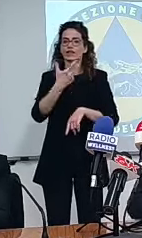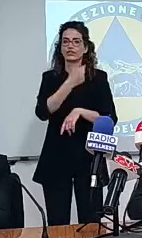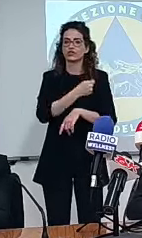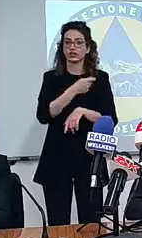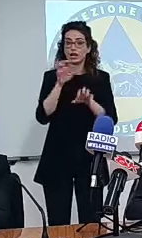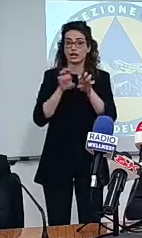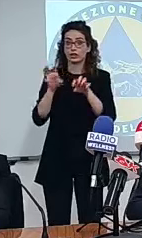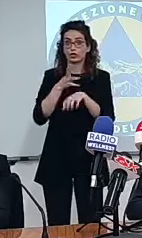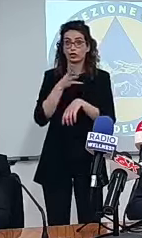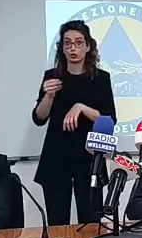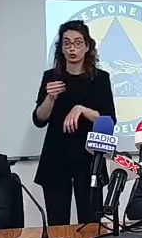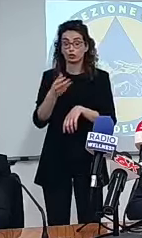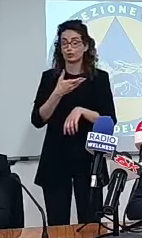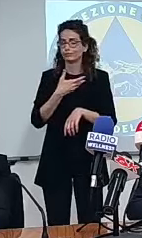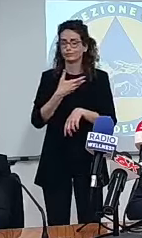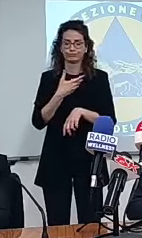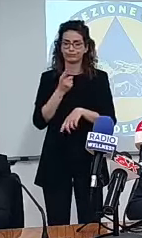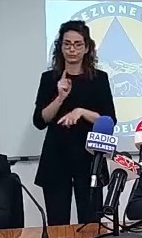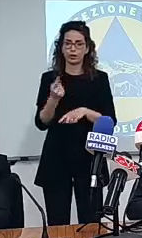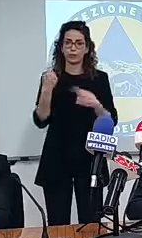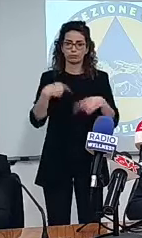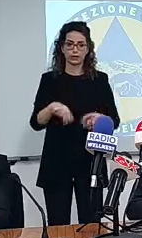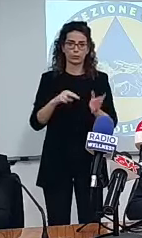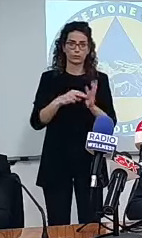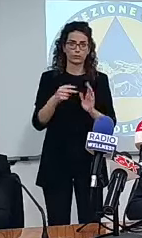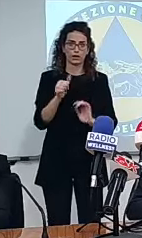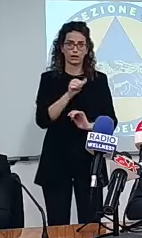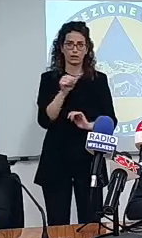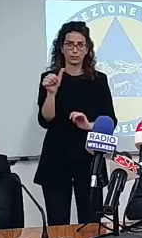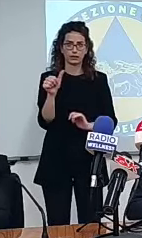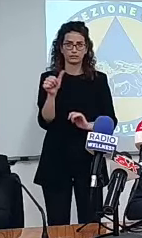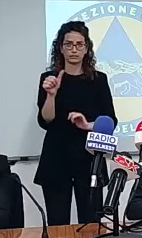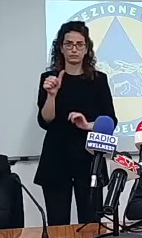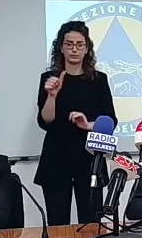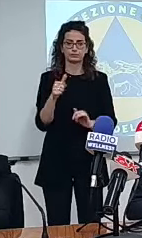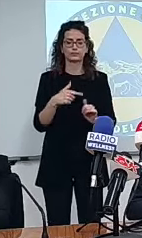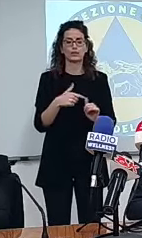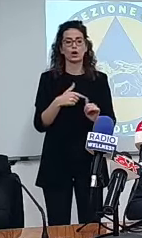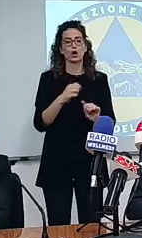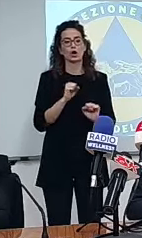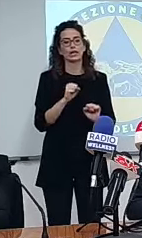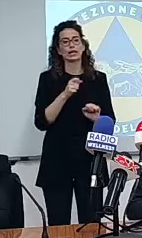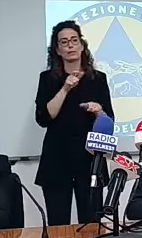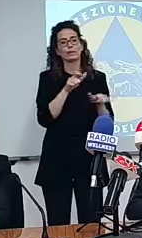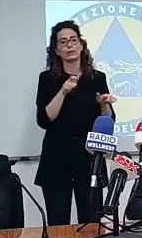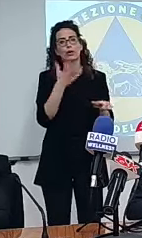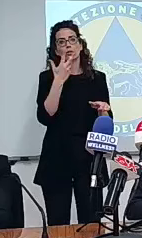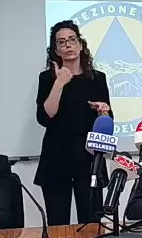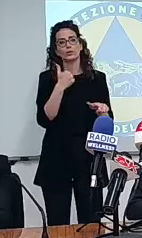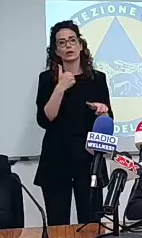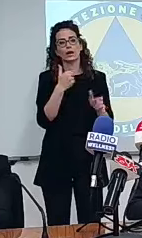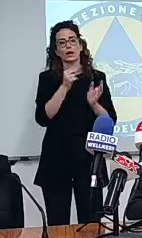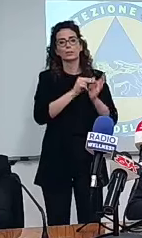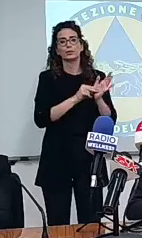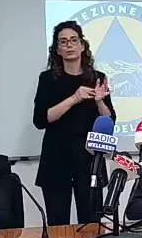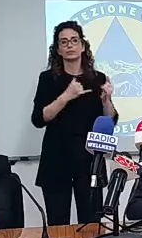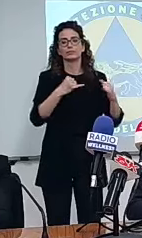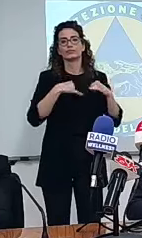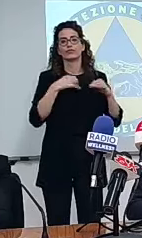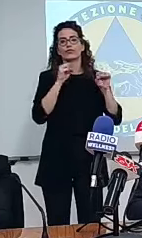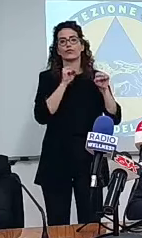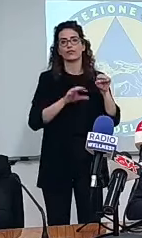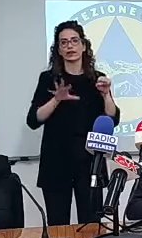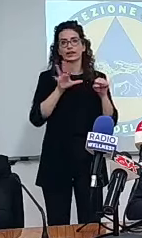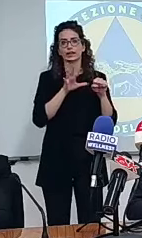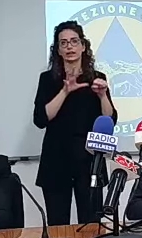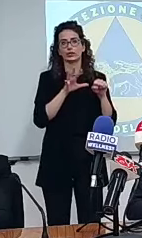problema. Come si può concretamente ovviare per dare un messaggio chiaro a chi volesse prenotare le vacanze in Veneto da una